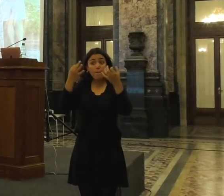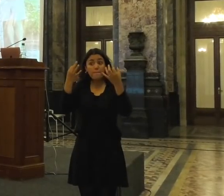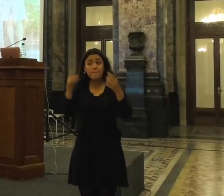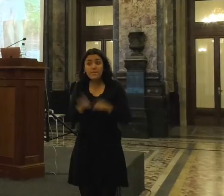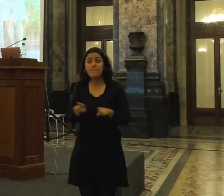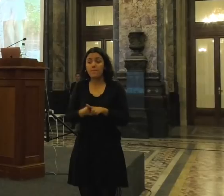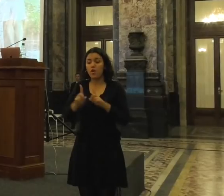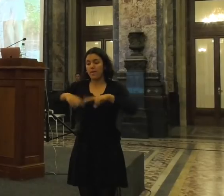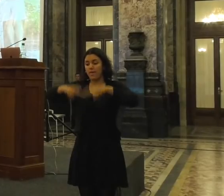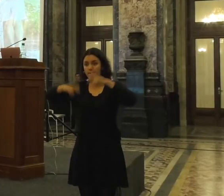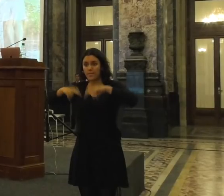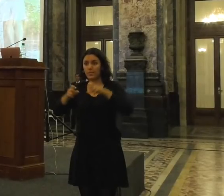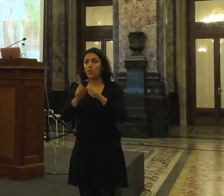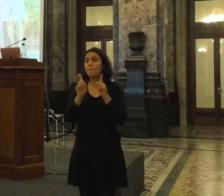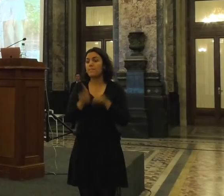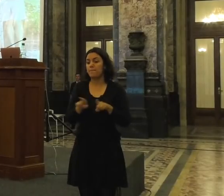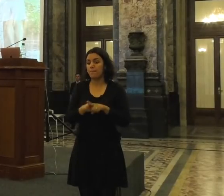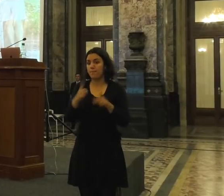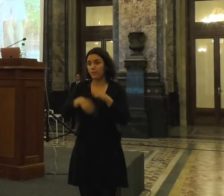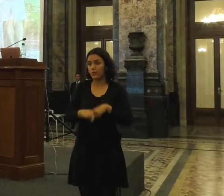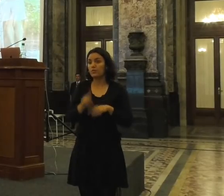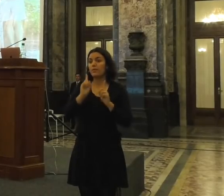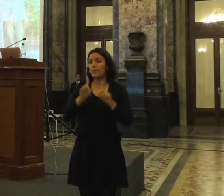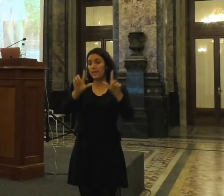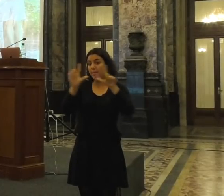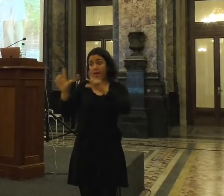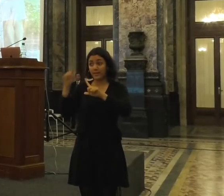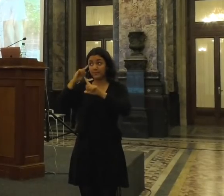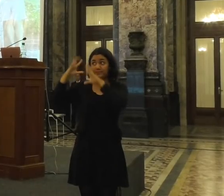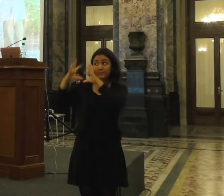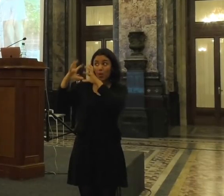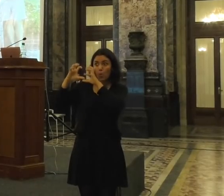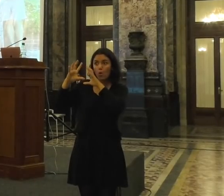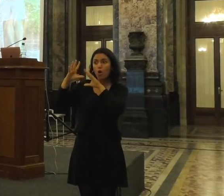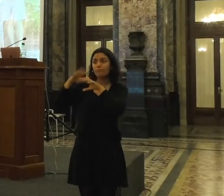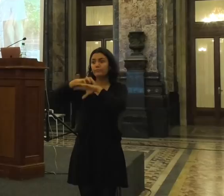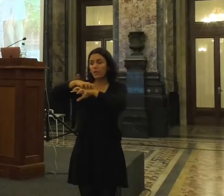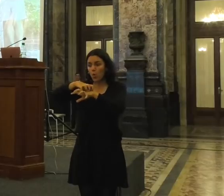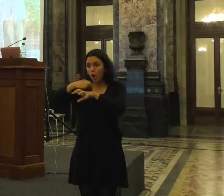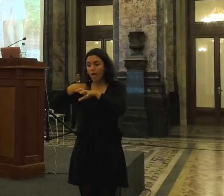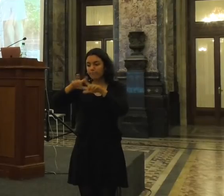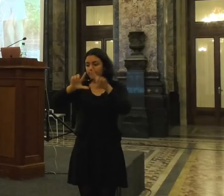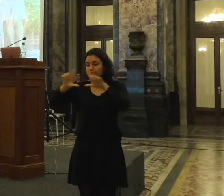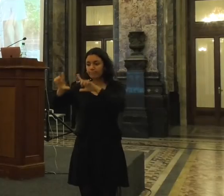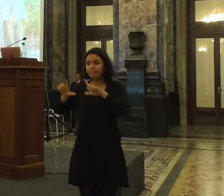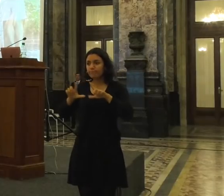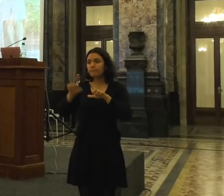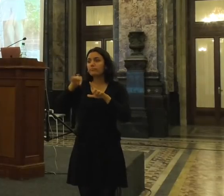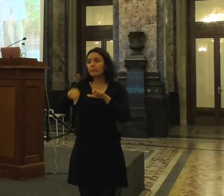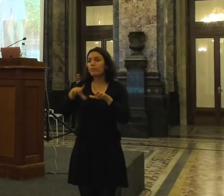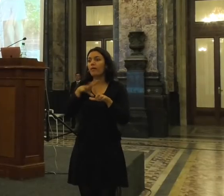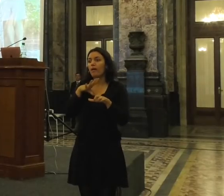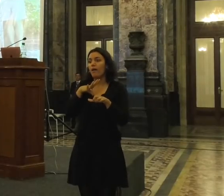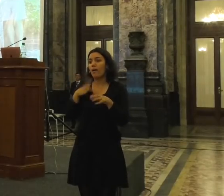experimento. Y en los dos casos, ver con neuroimagen, con resonancia magnética funcional, si vemos los cambios. Ahora estamos corriendo